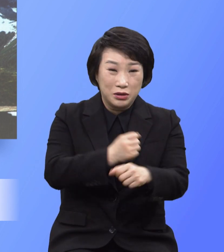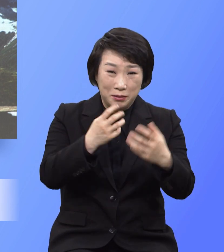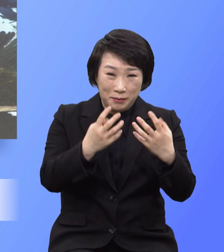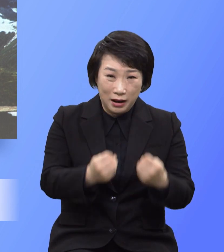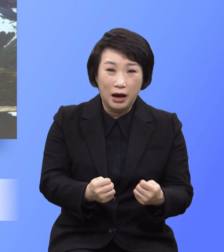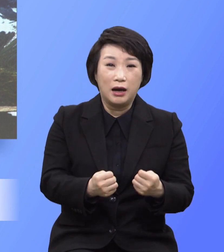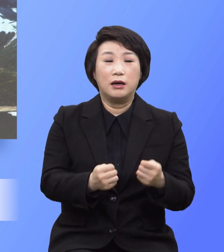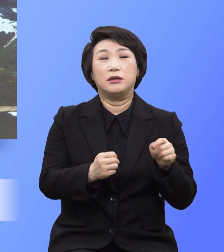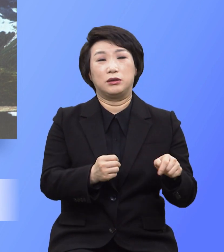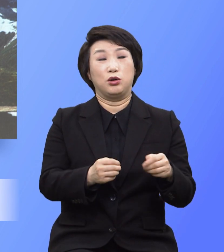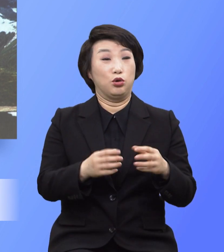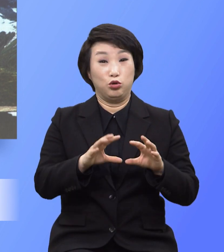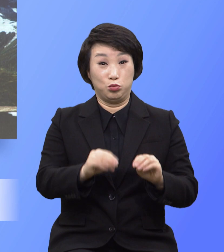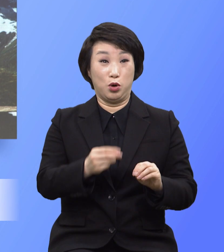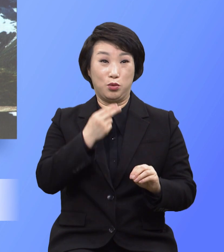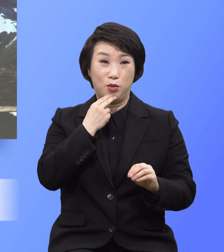고통을